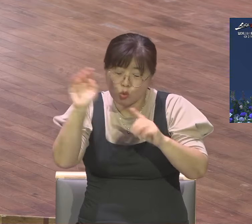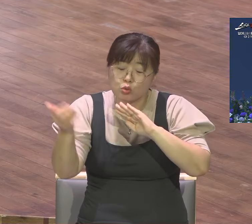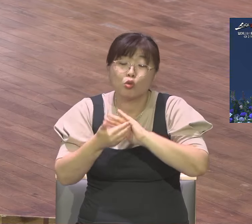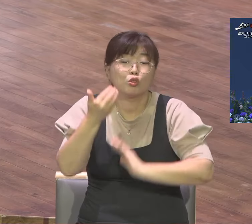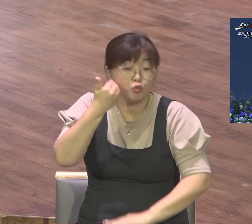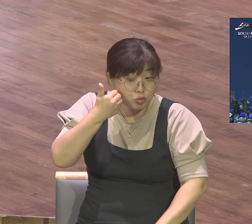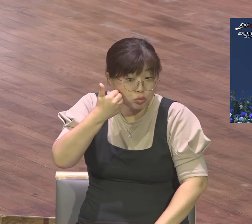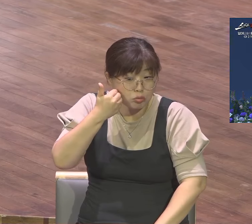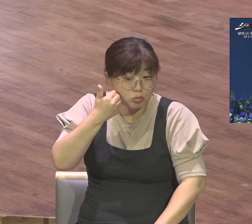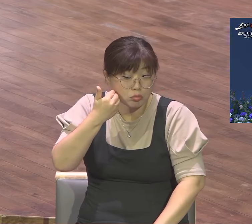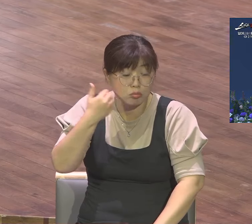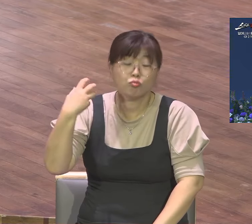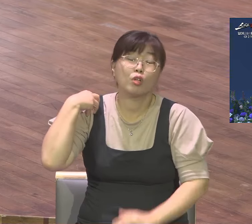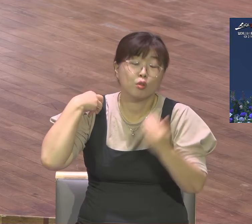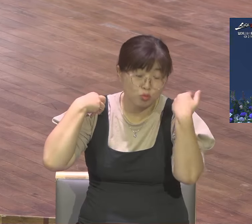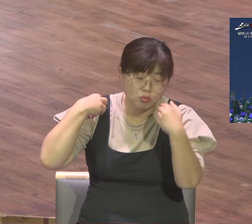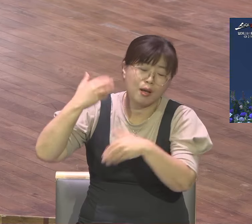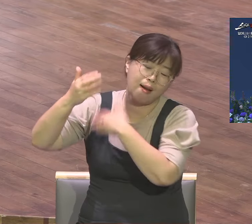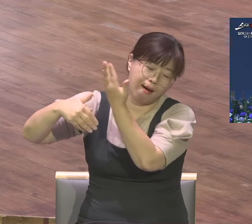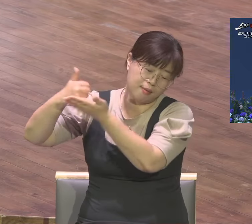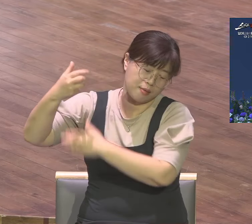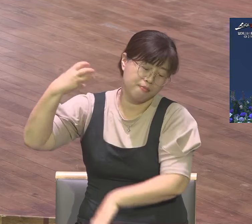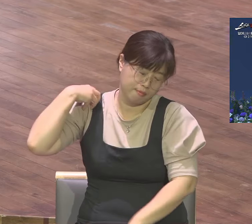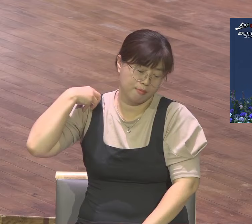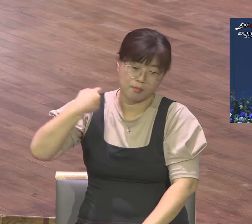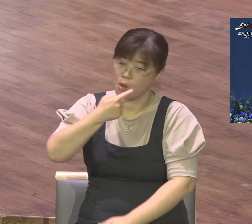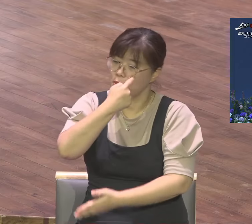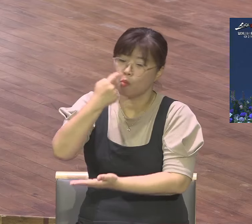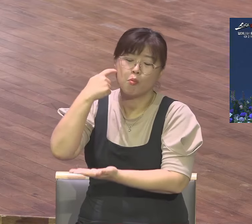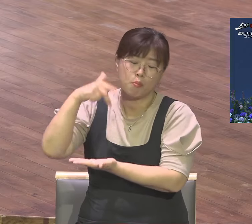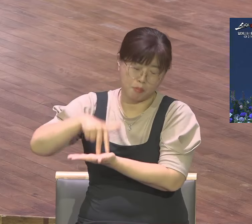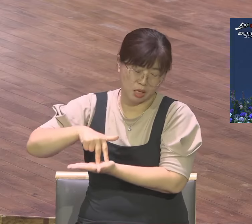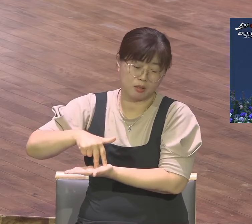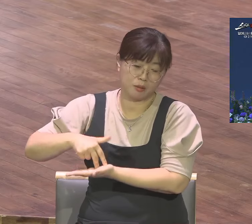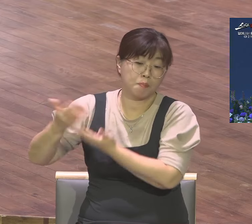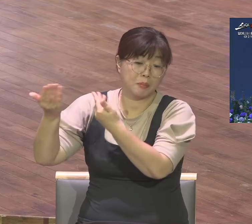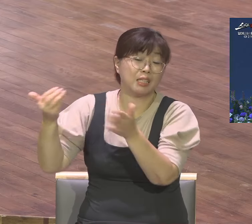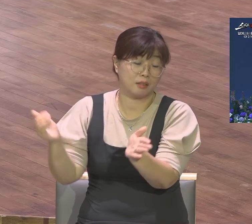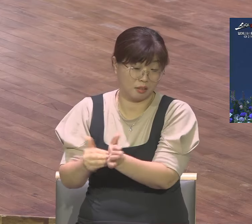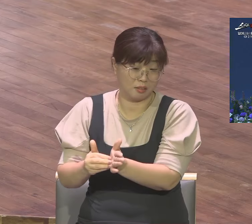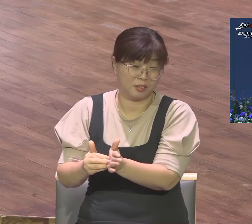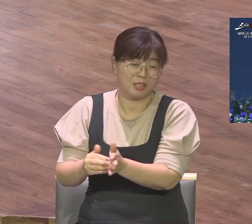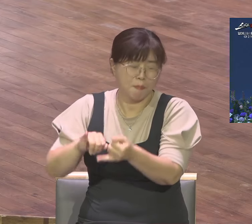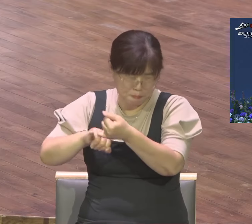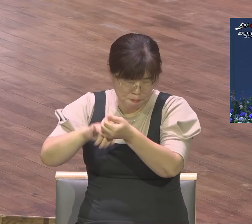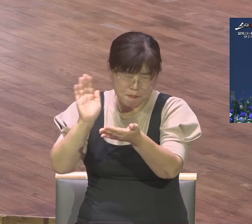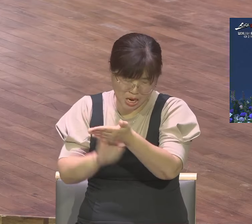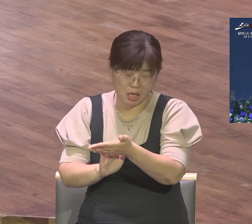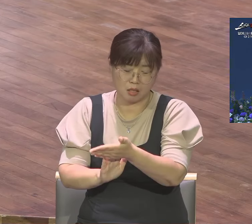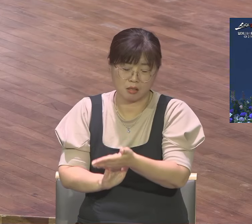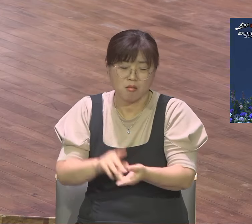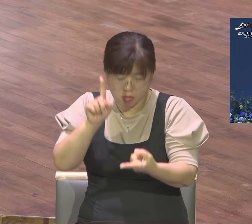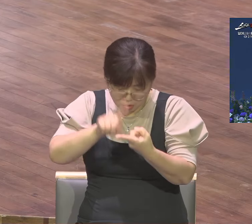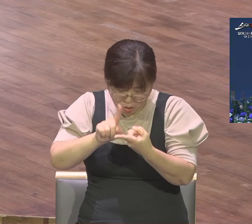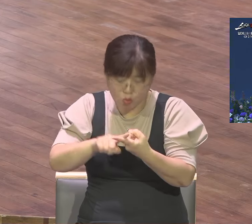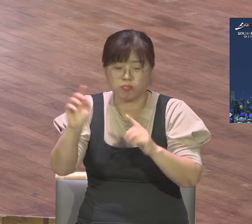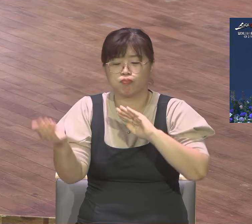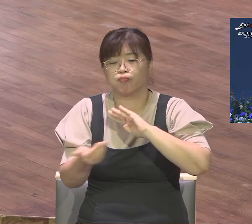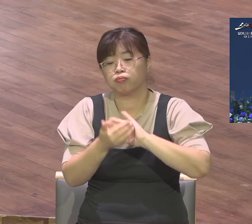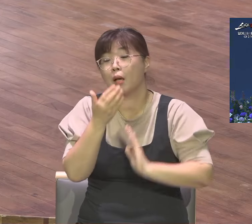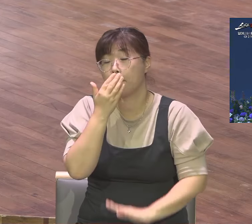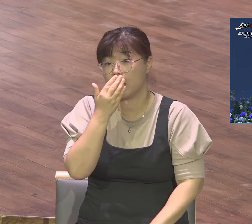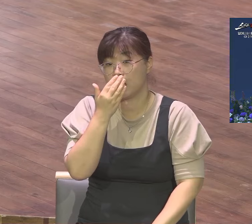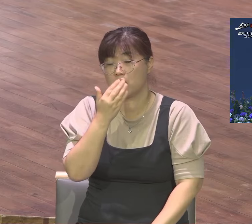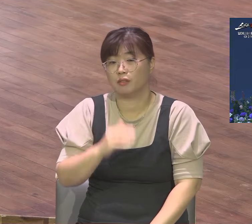이거를 함께 하시는 영원한 작품을 이렇게 체험하고 여러분이 신앙생활을 하는 거, 이게 신앙생활